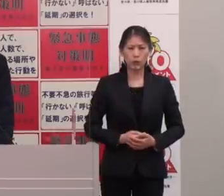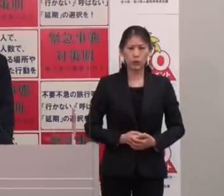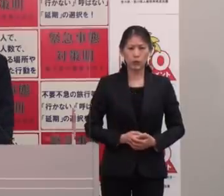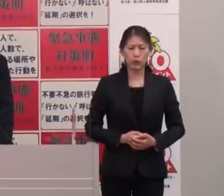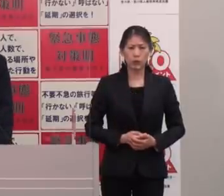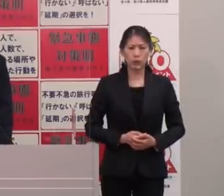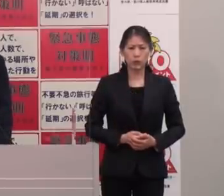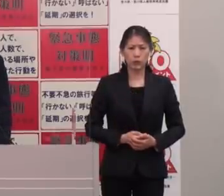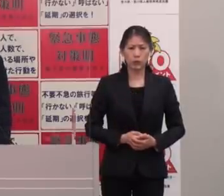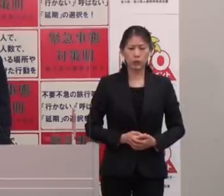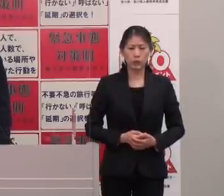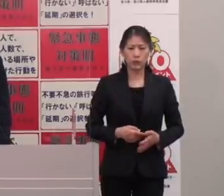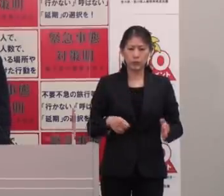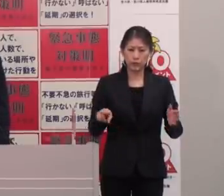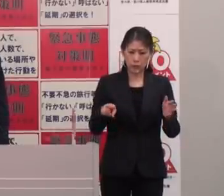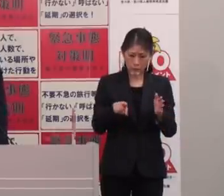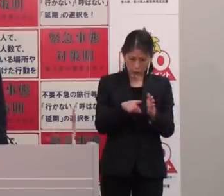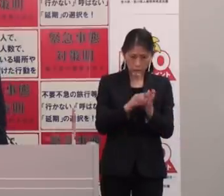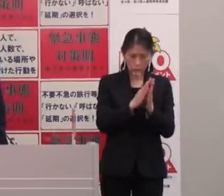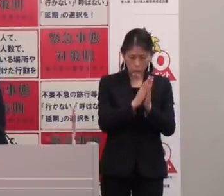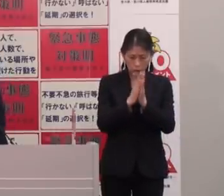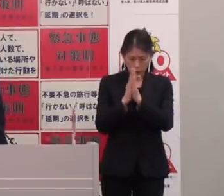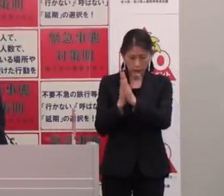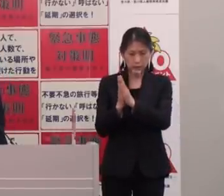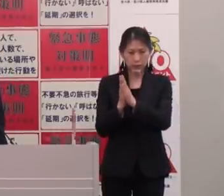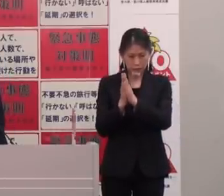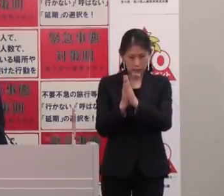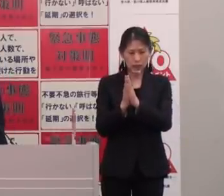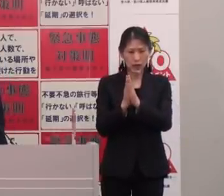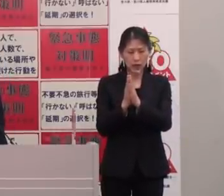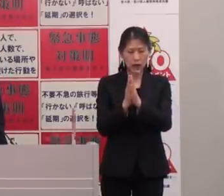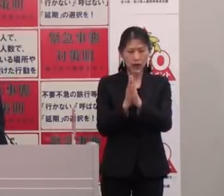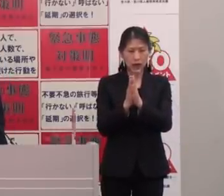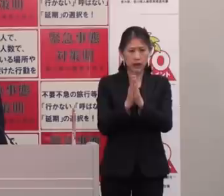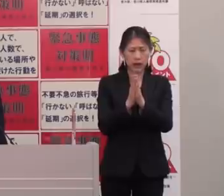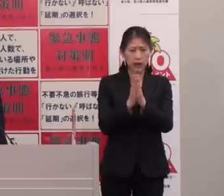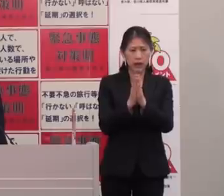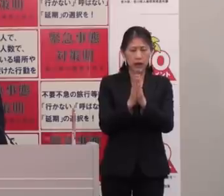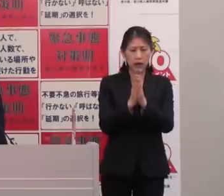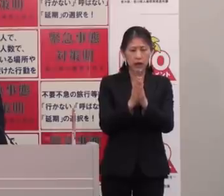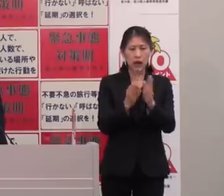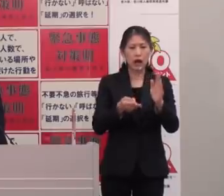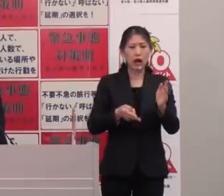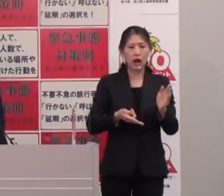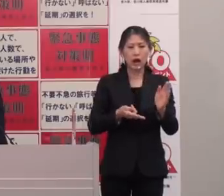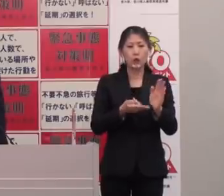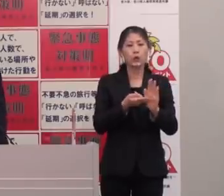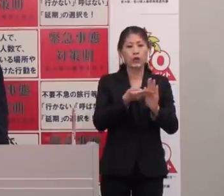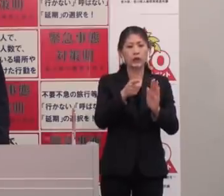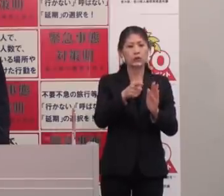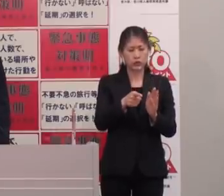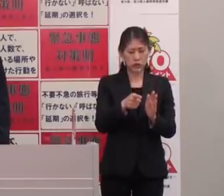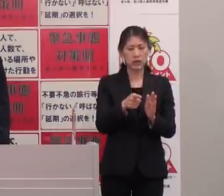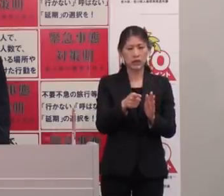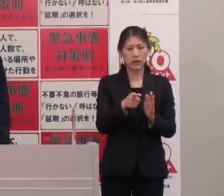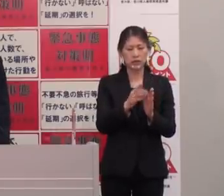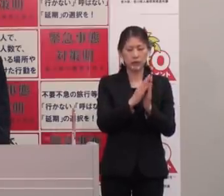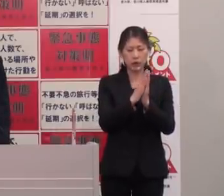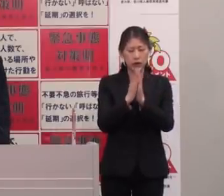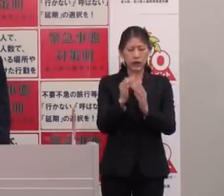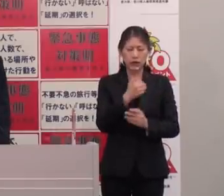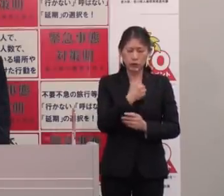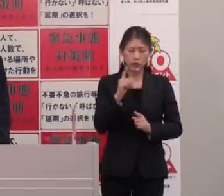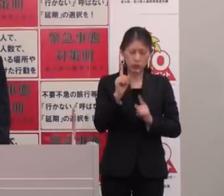にまたお願いできるかどうか。ただしこの場合もホ